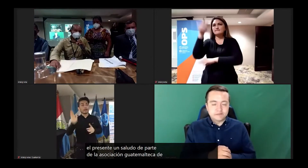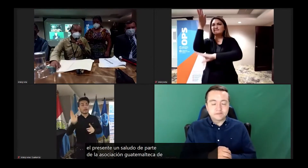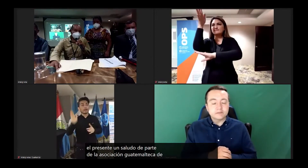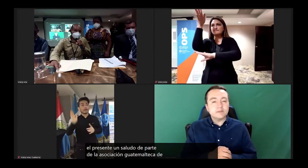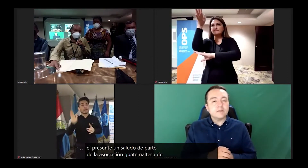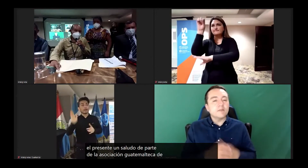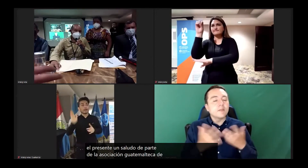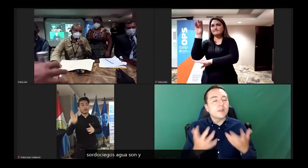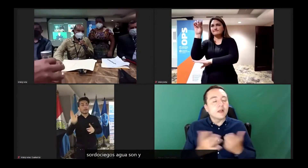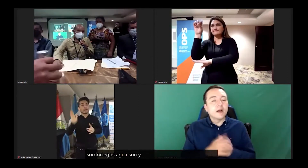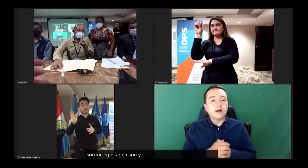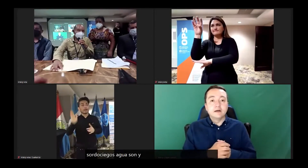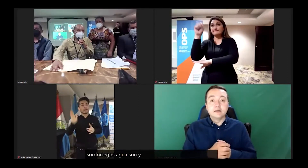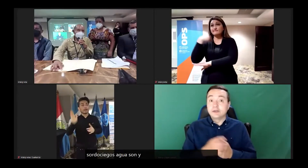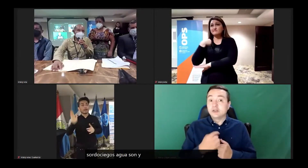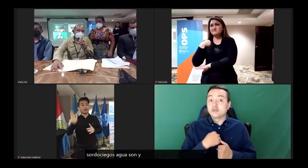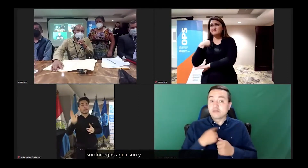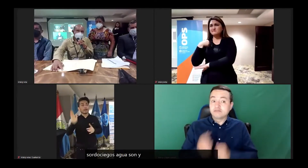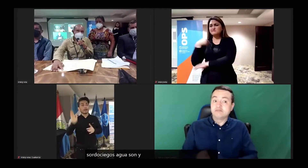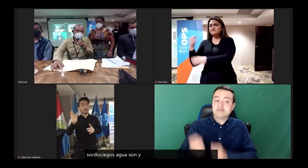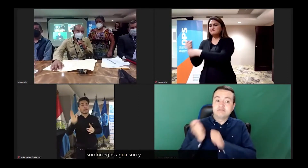pues me corresponde a mí